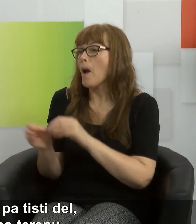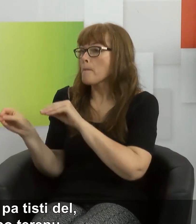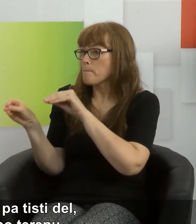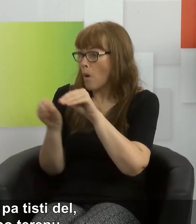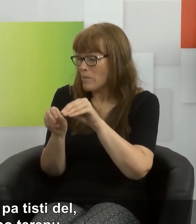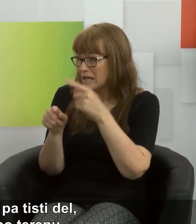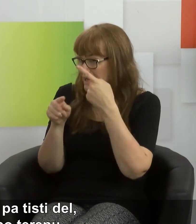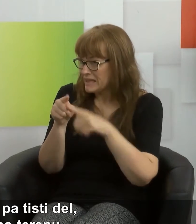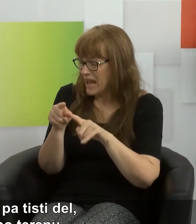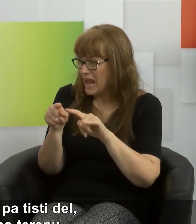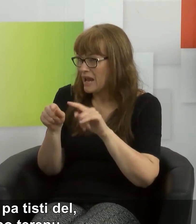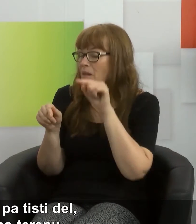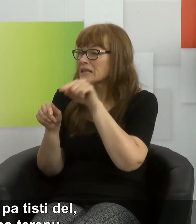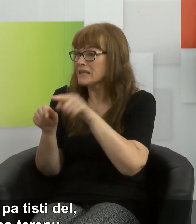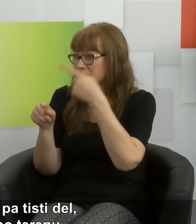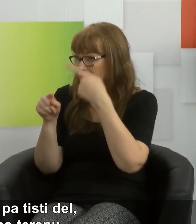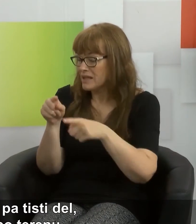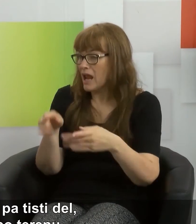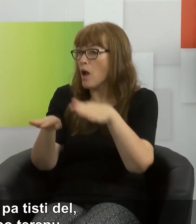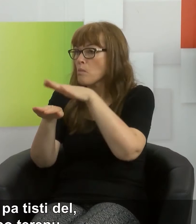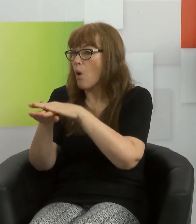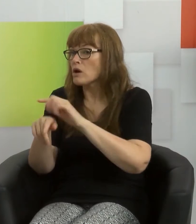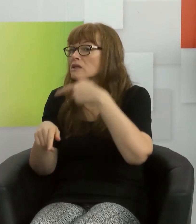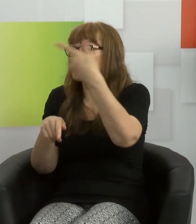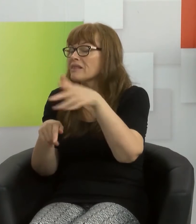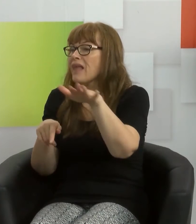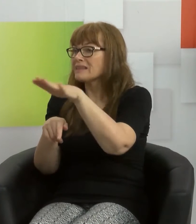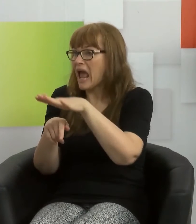Mobilni del je pa tisti del, ki je v bistvu pokrit po terenu,